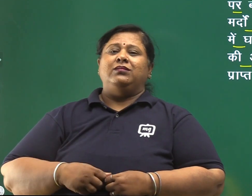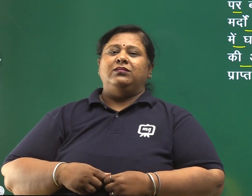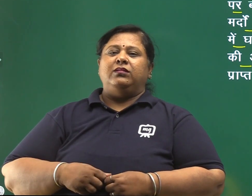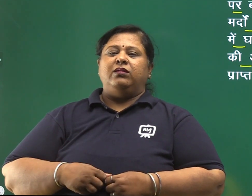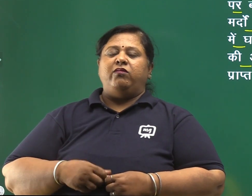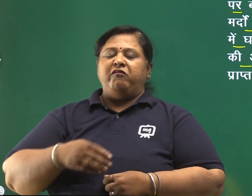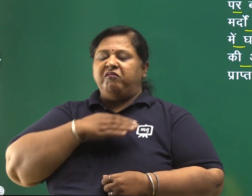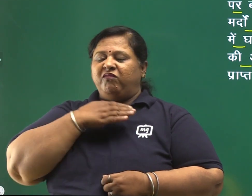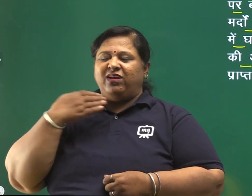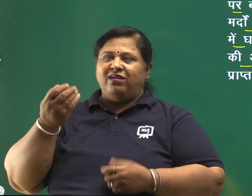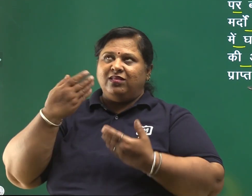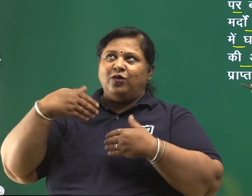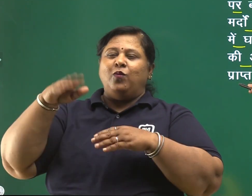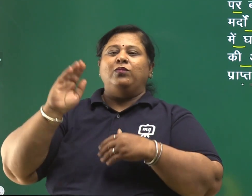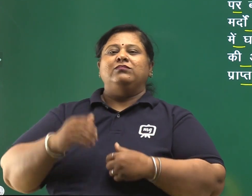वीर गति को